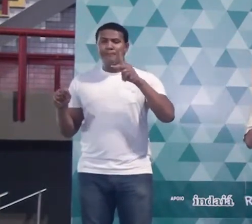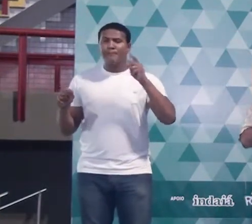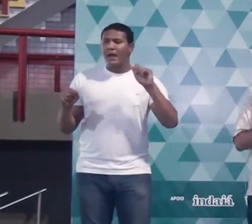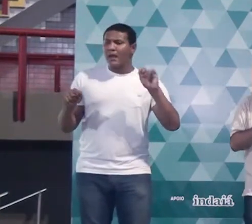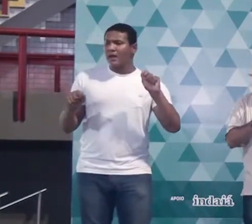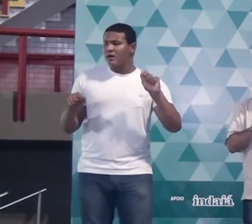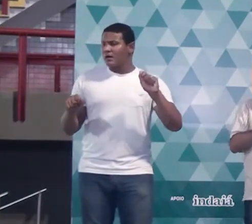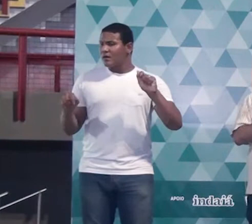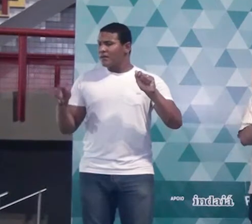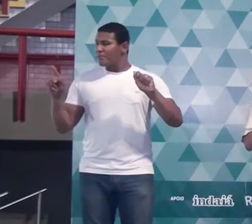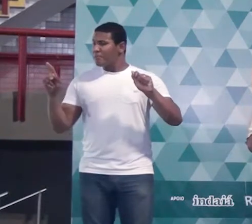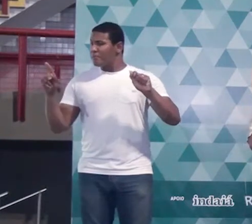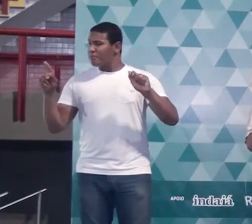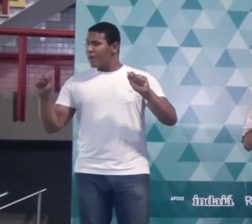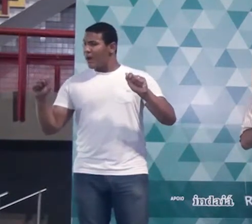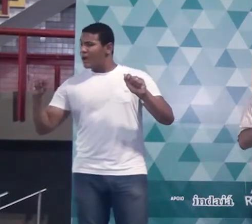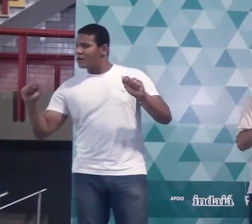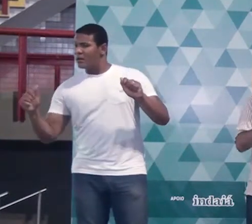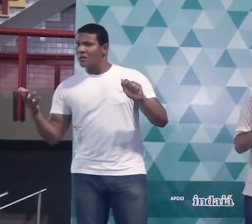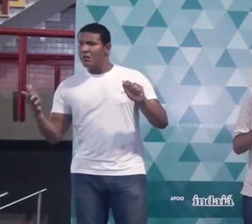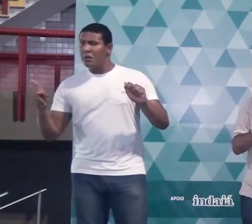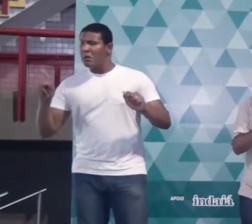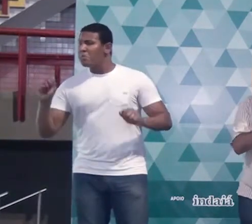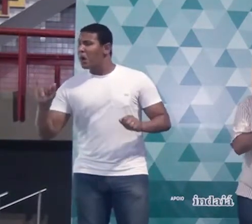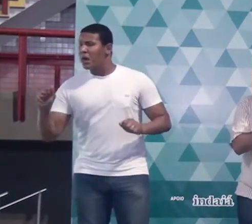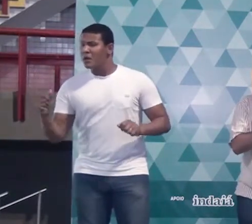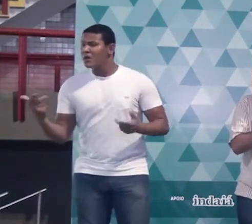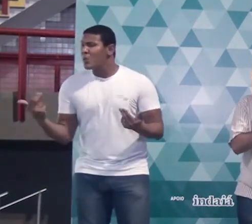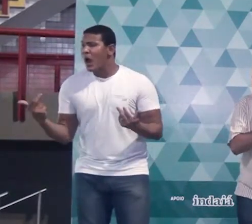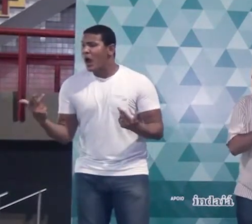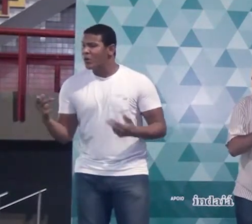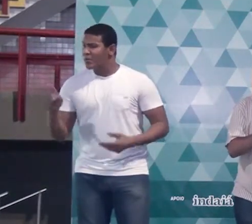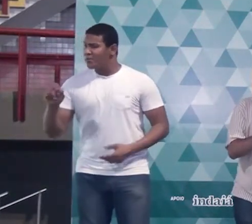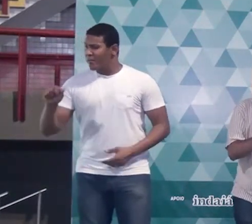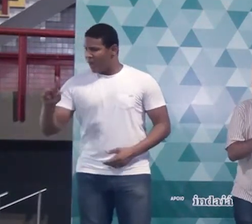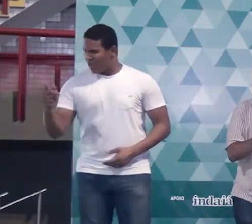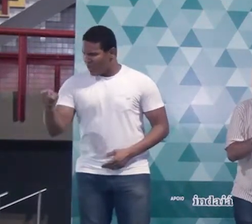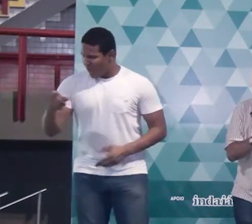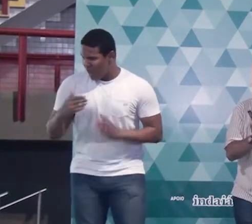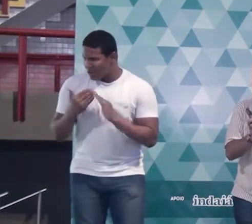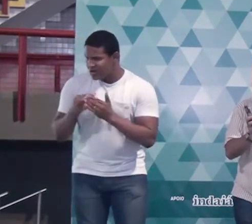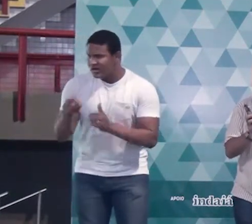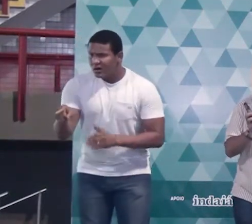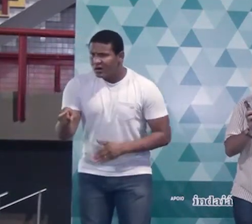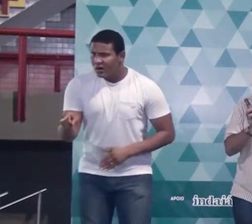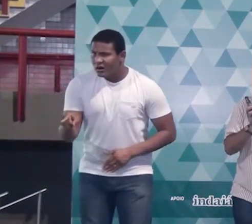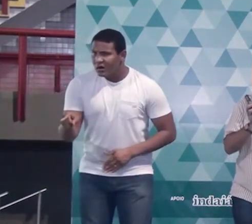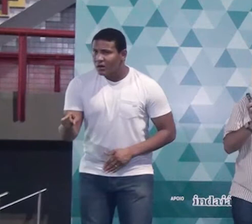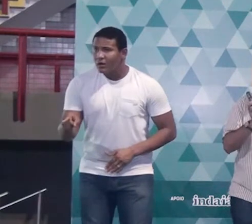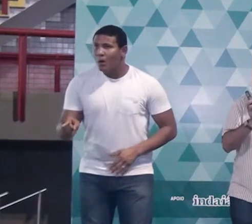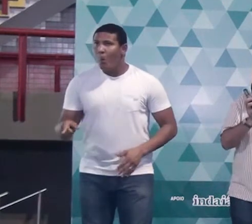teiado. Palha, paia. É o mesmo processo, filhinho. Tu mora na favela?